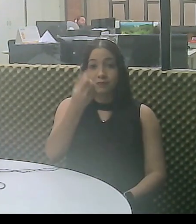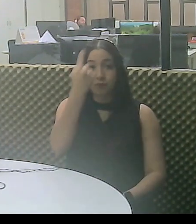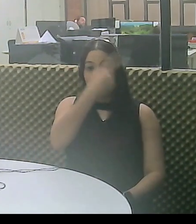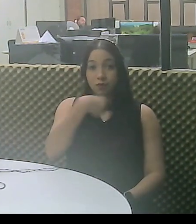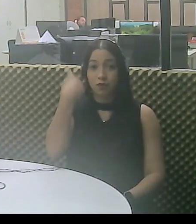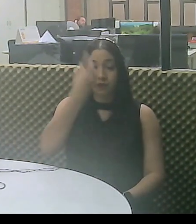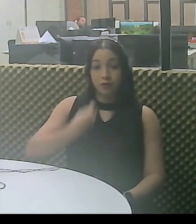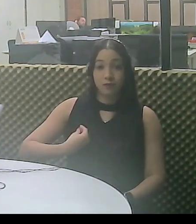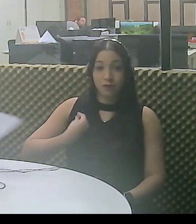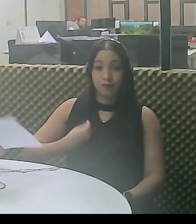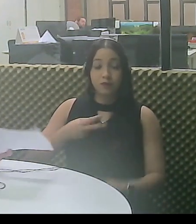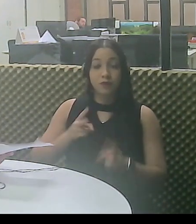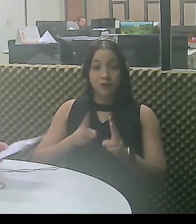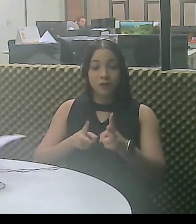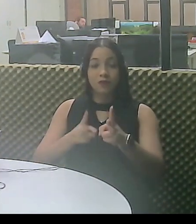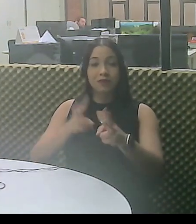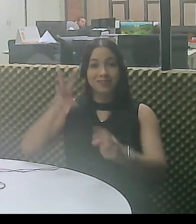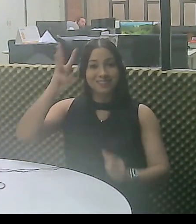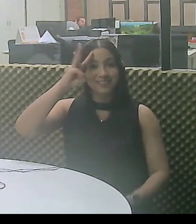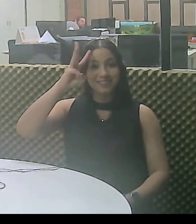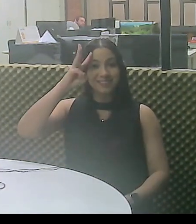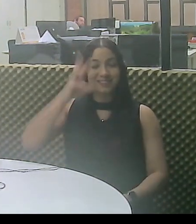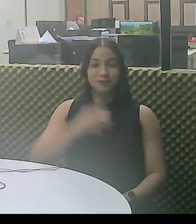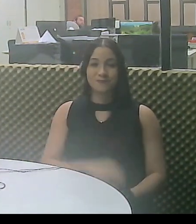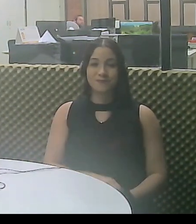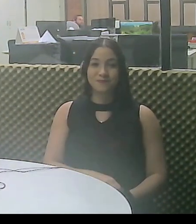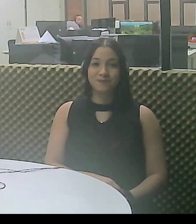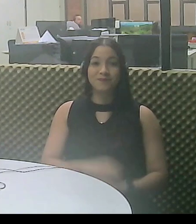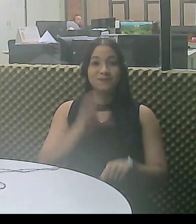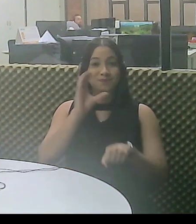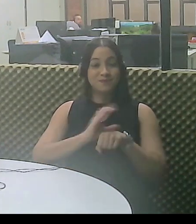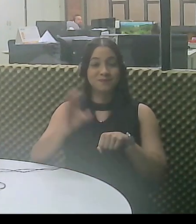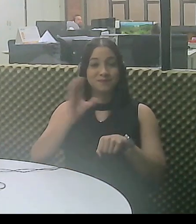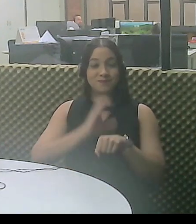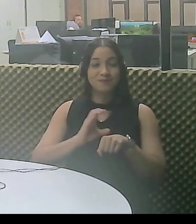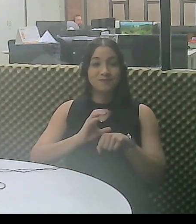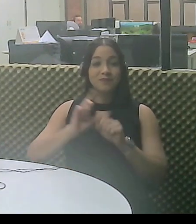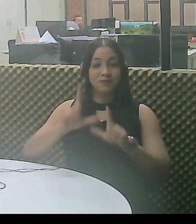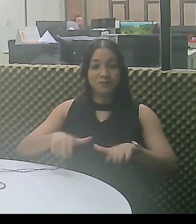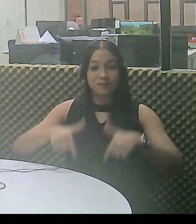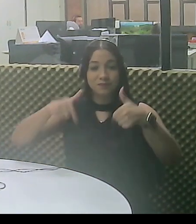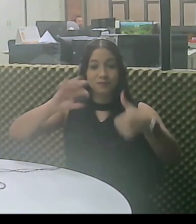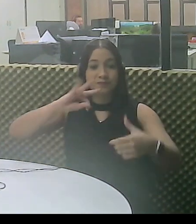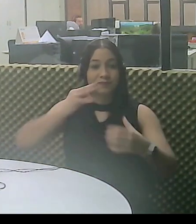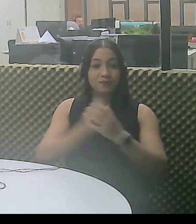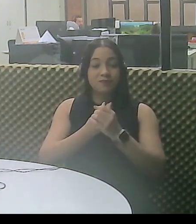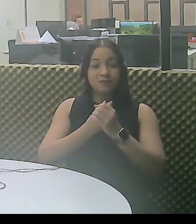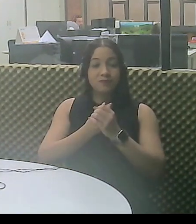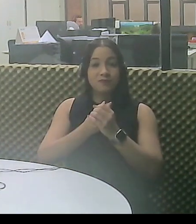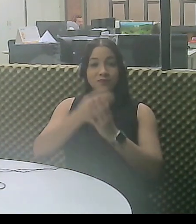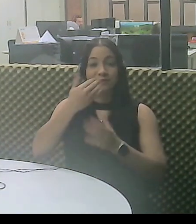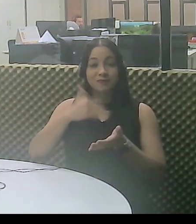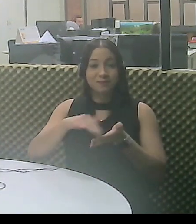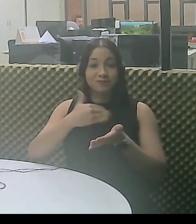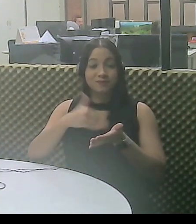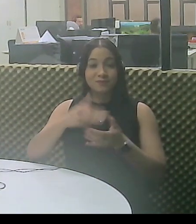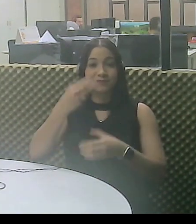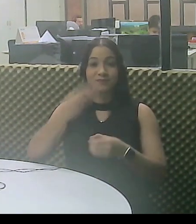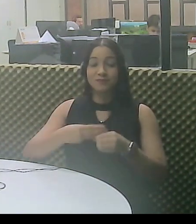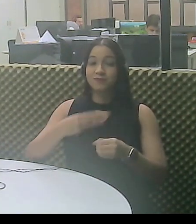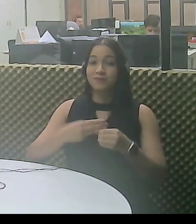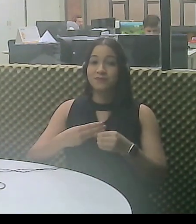presenciais e segue nesta terça-feira a capacitação é mais uma ação integrada e promovida pela secretarias